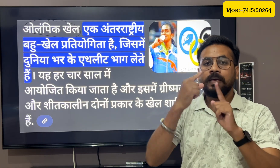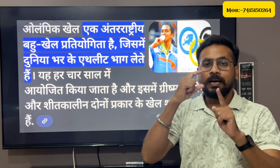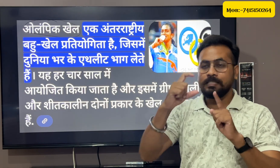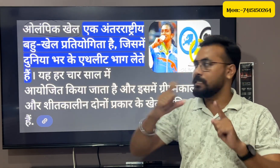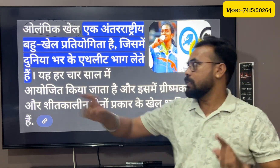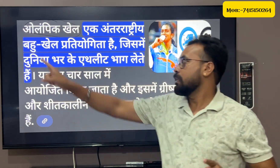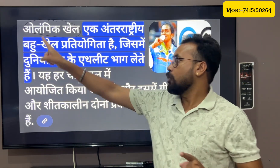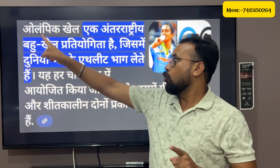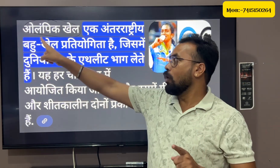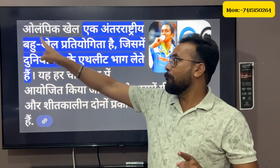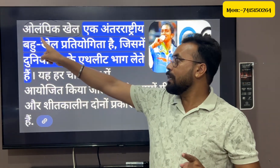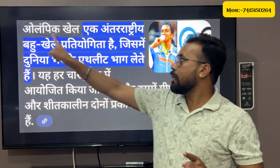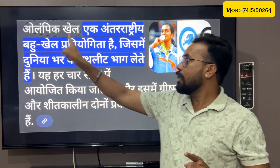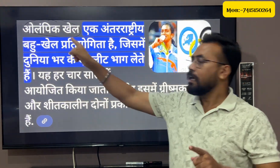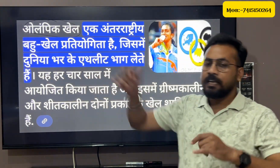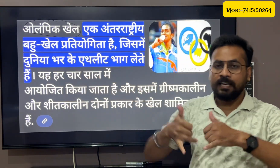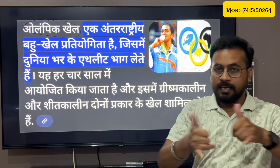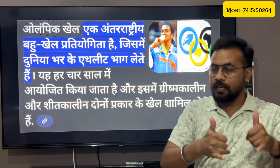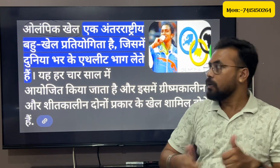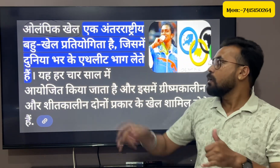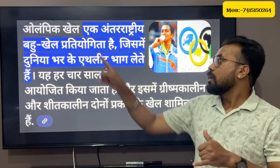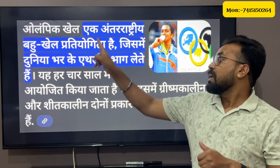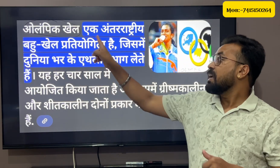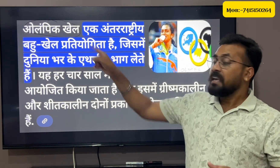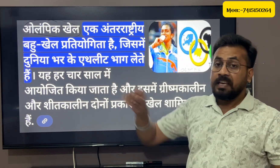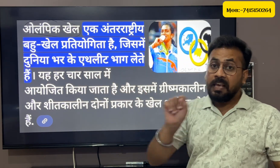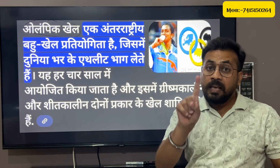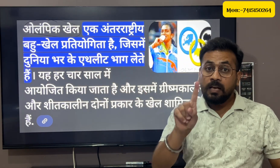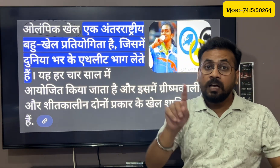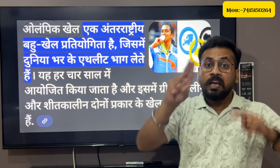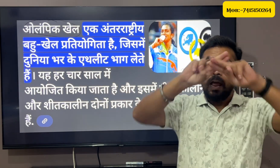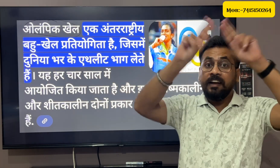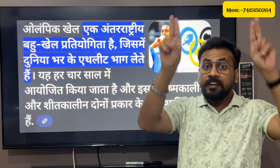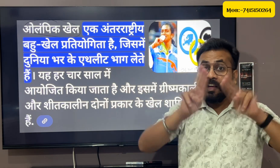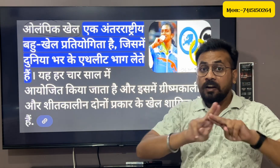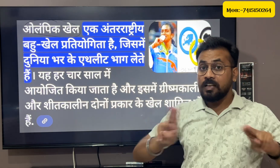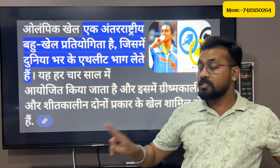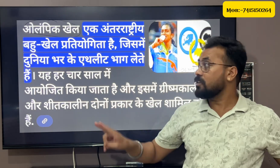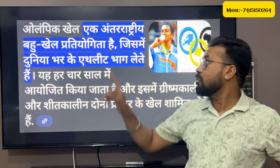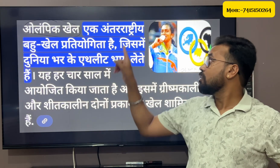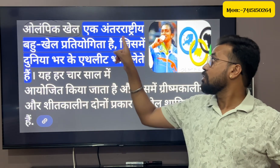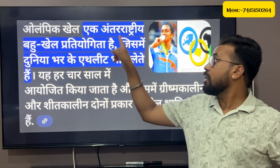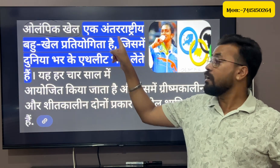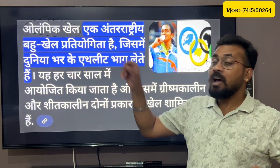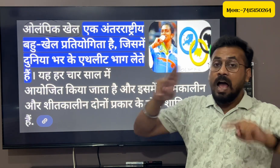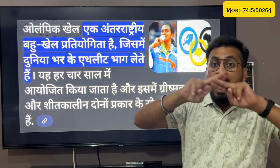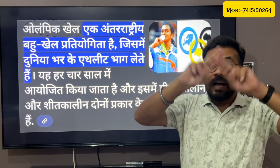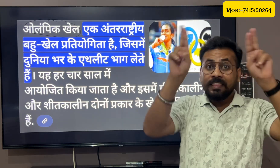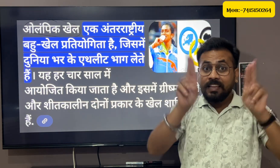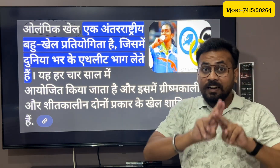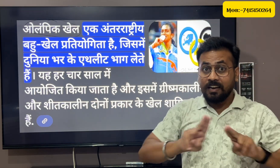OLYMPIC, ओलंपिक खेल, एक इंटरनेशनल है ना,